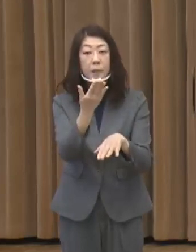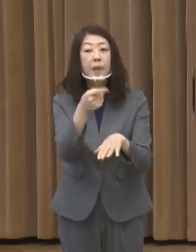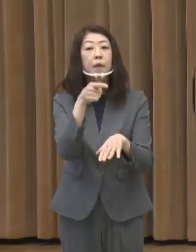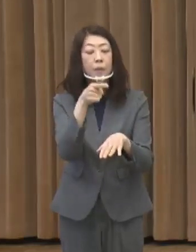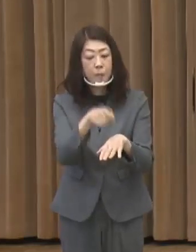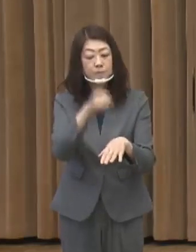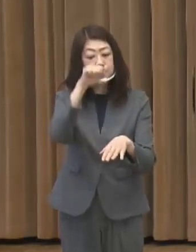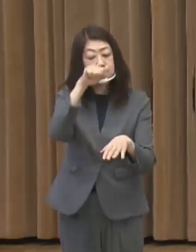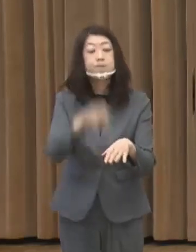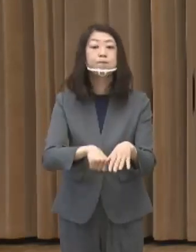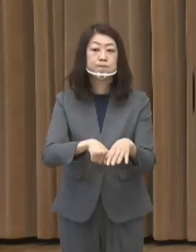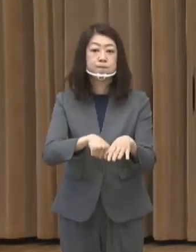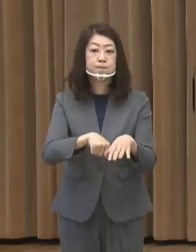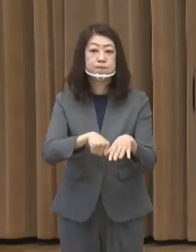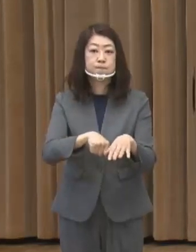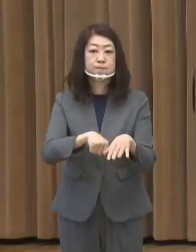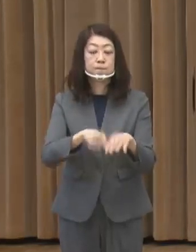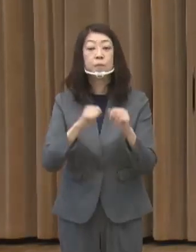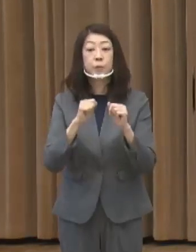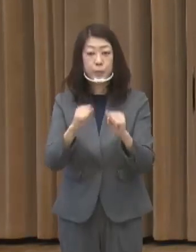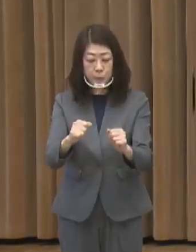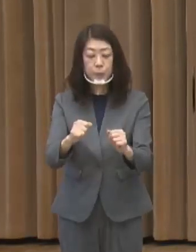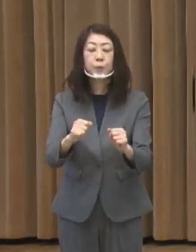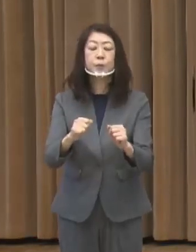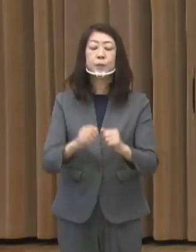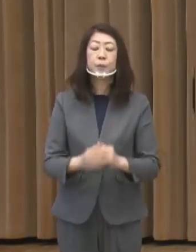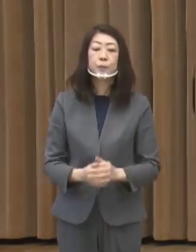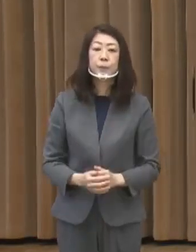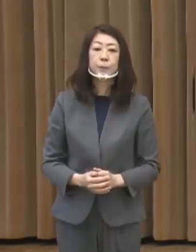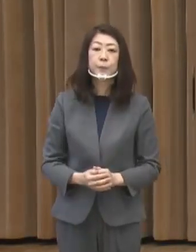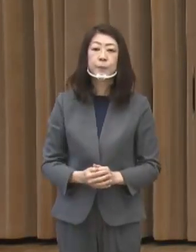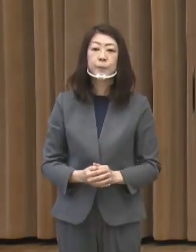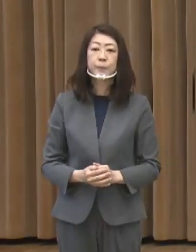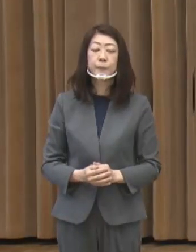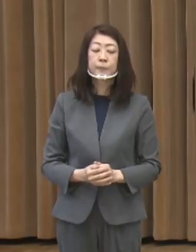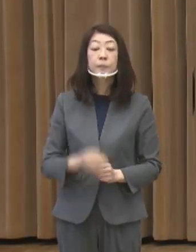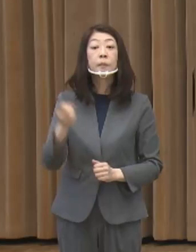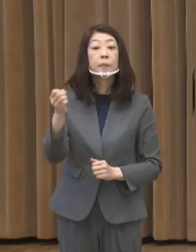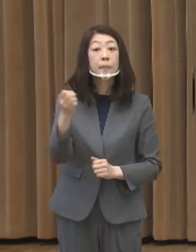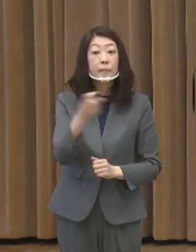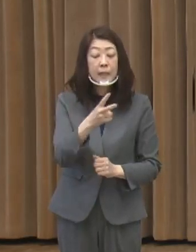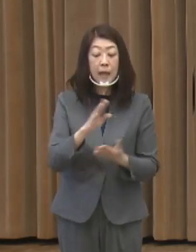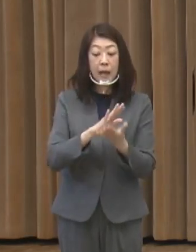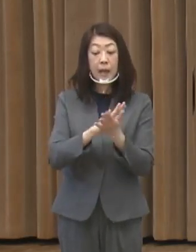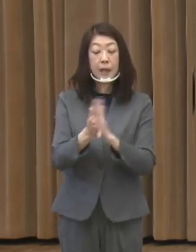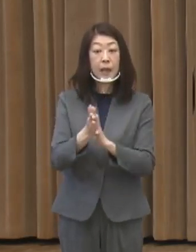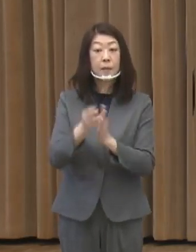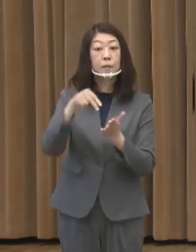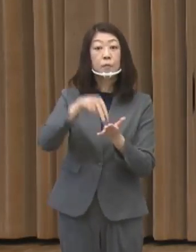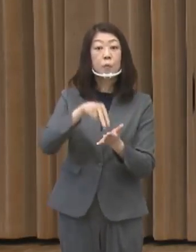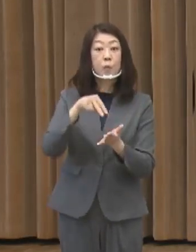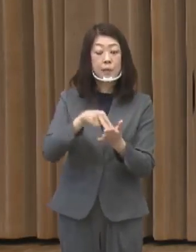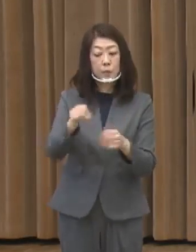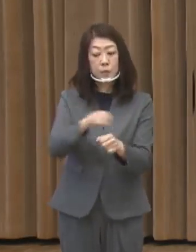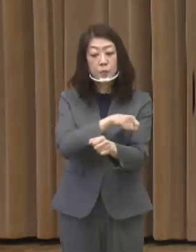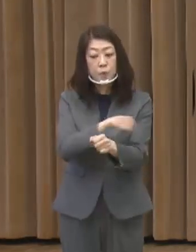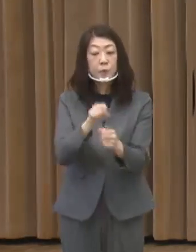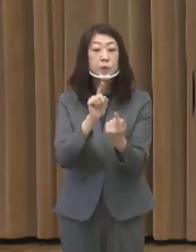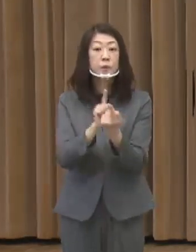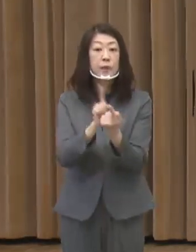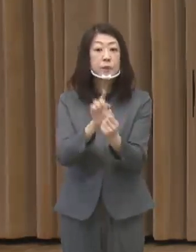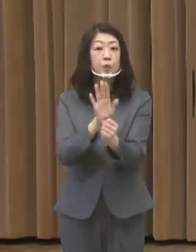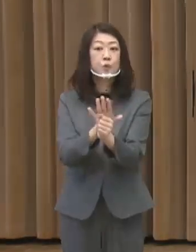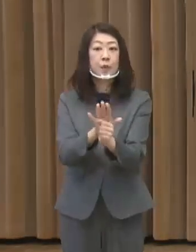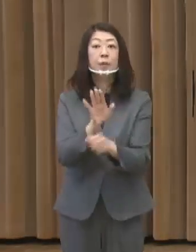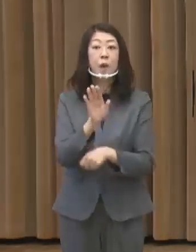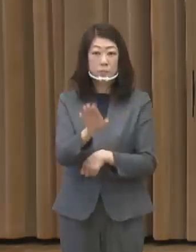として認証をさせていただくものであります。また本県独自の感染防止対策支援